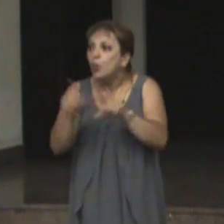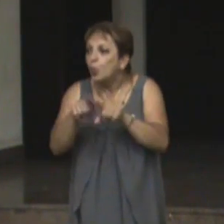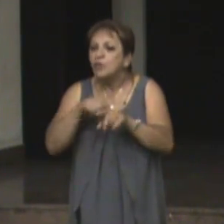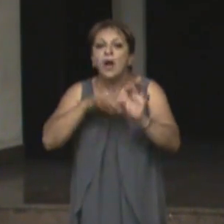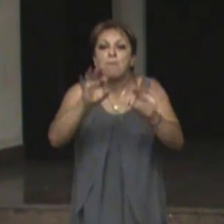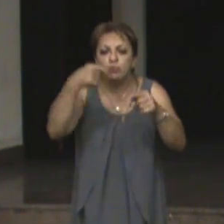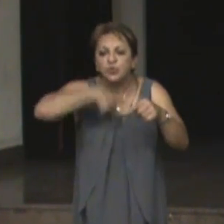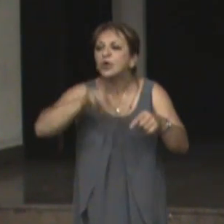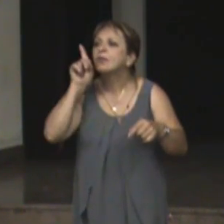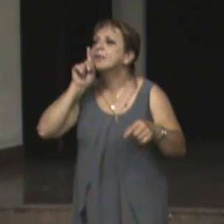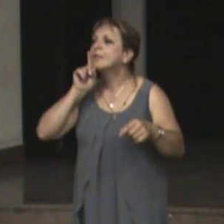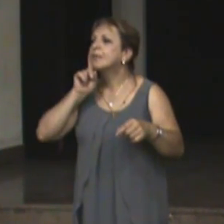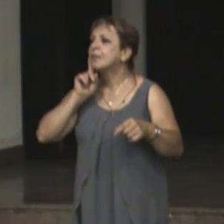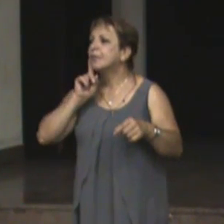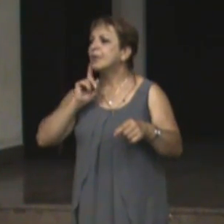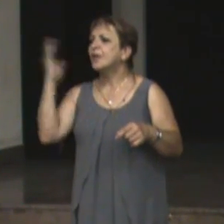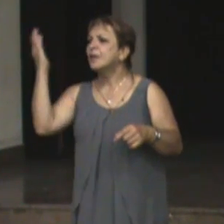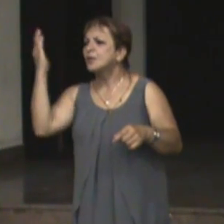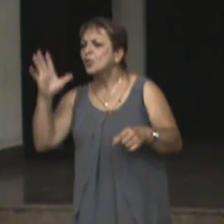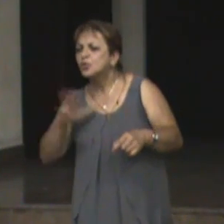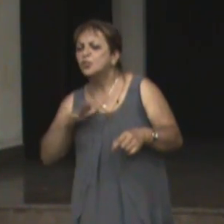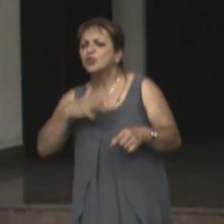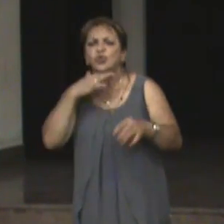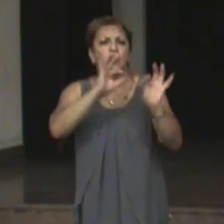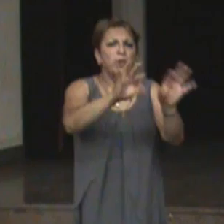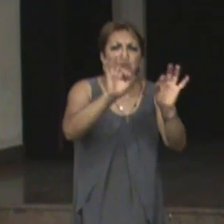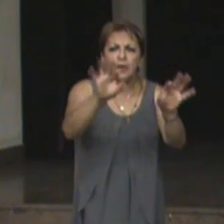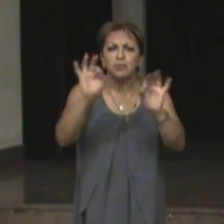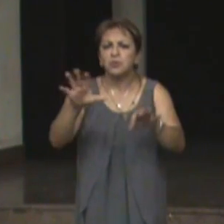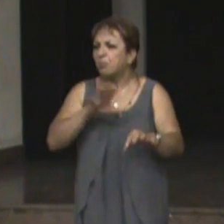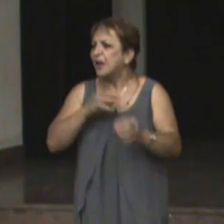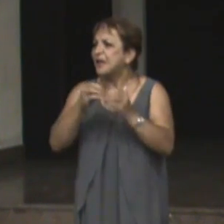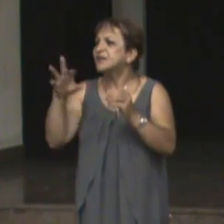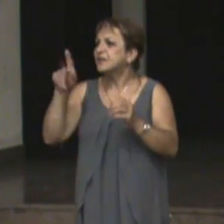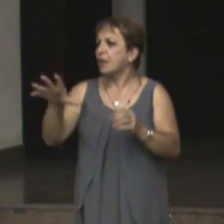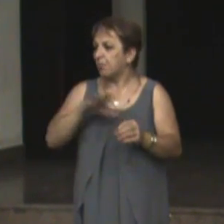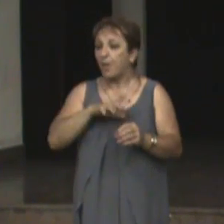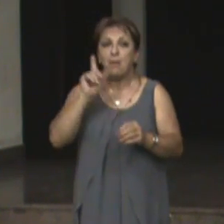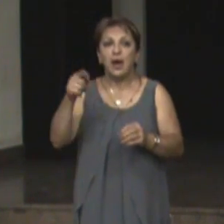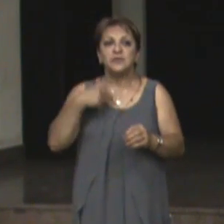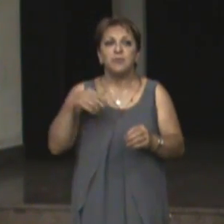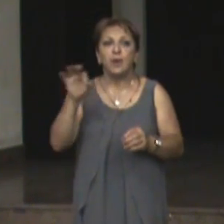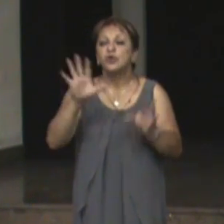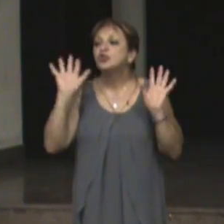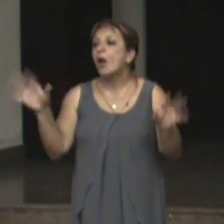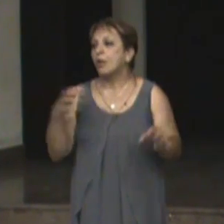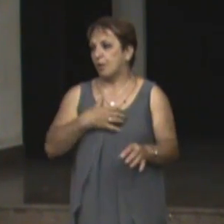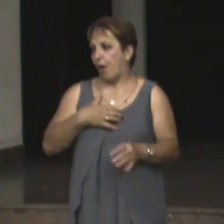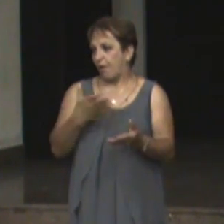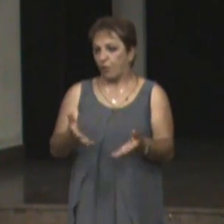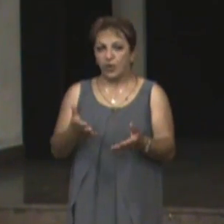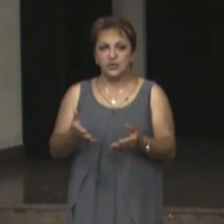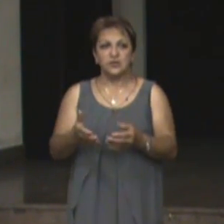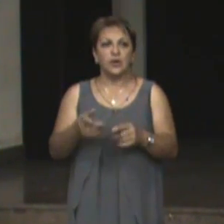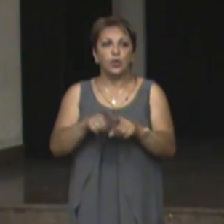խոսել եմ, դասախոսություններ կարդացել եմ, տարբեր դերերում, արդեն 15 տարի։ Բայց այդքանով